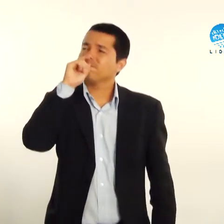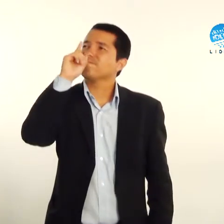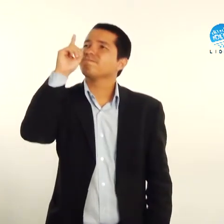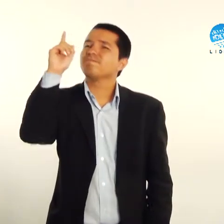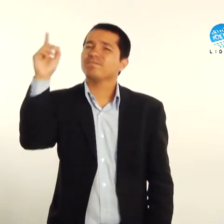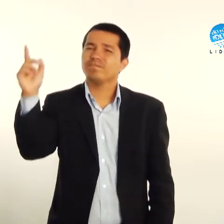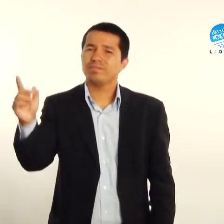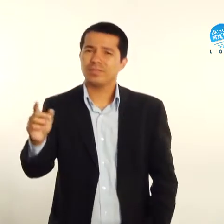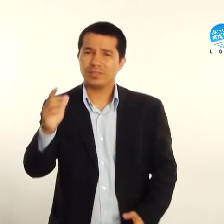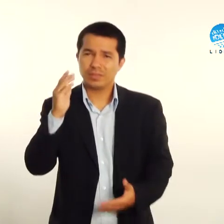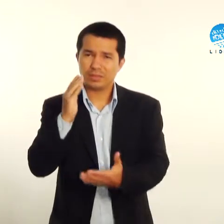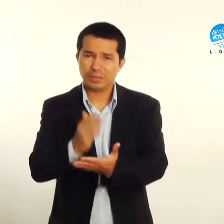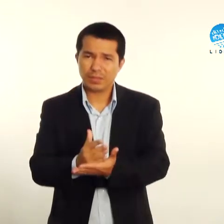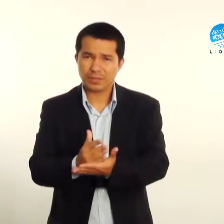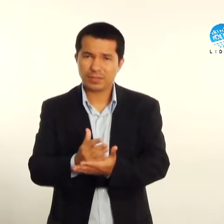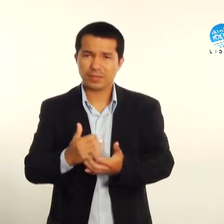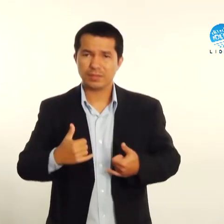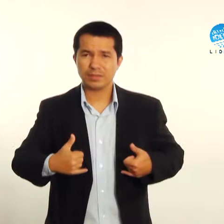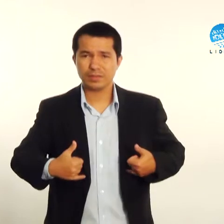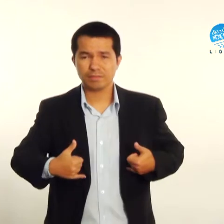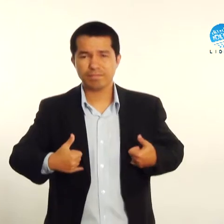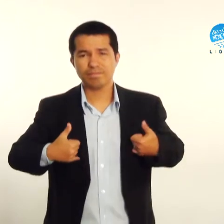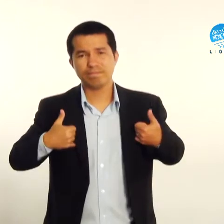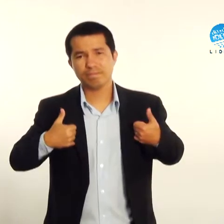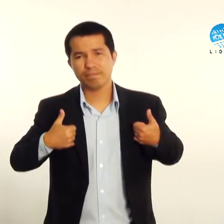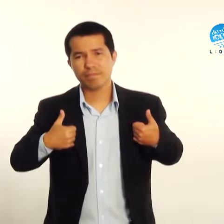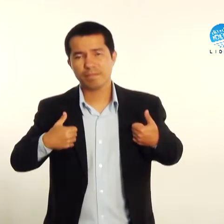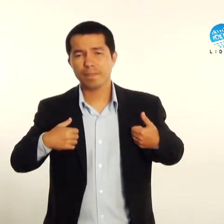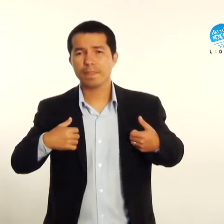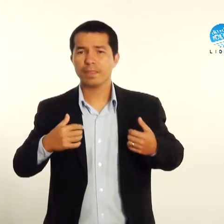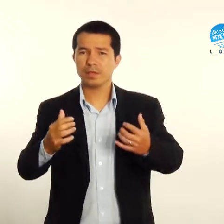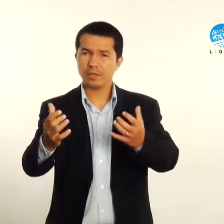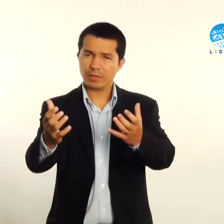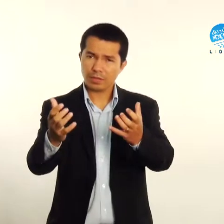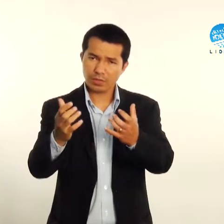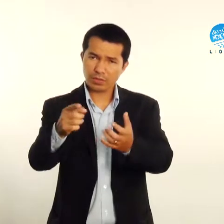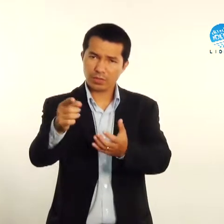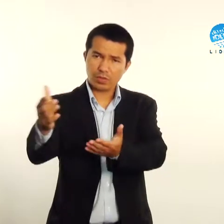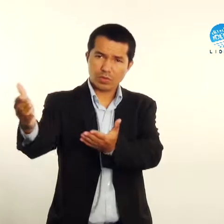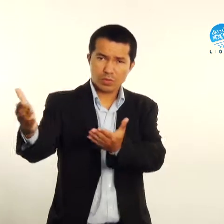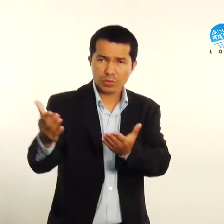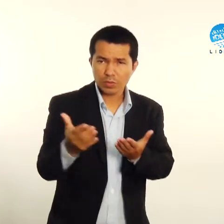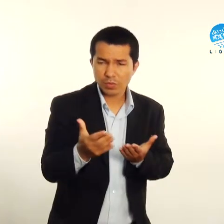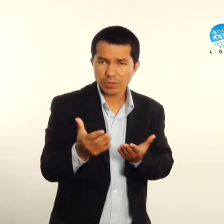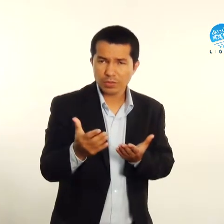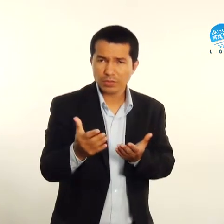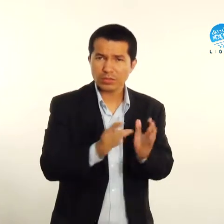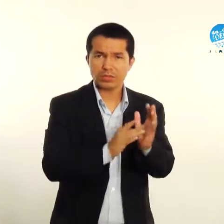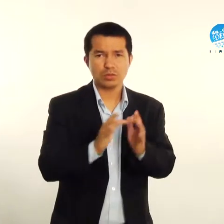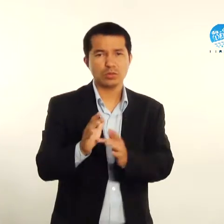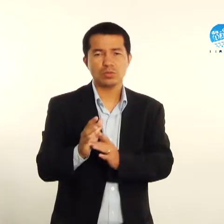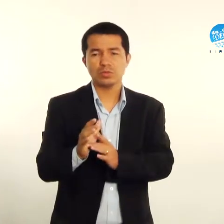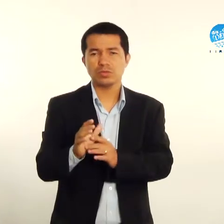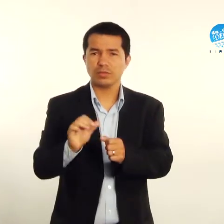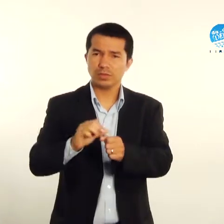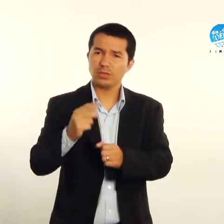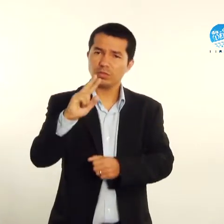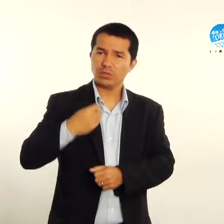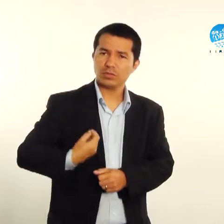dos olhos dos homens e convidar Jesus para fazer você aceitável no